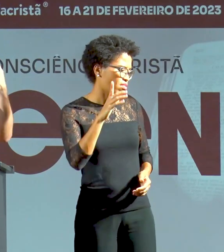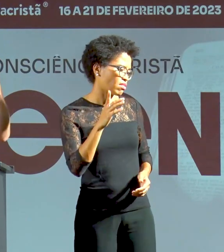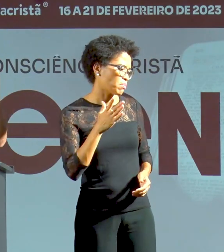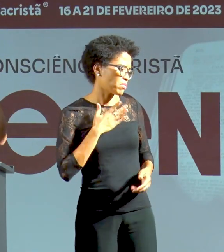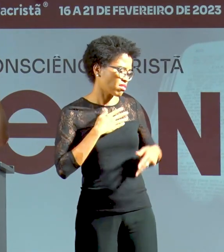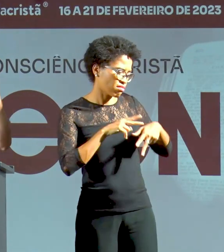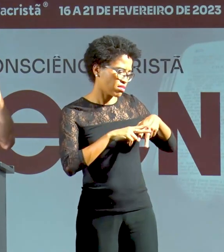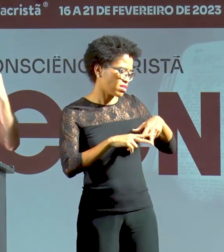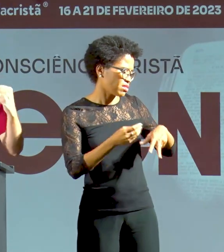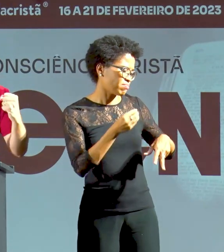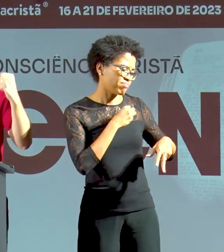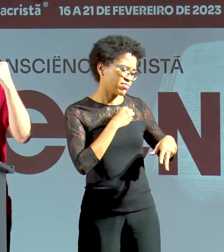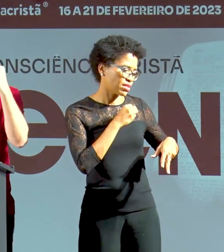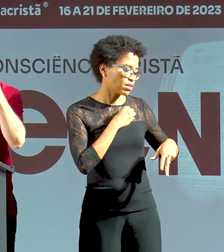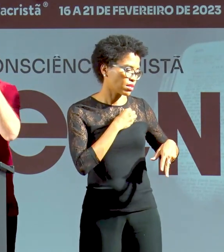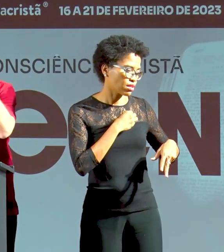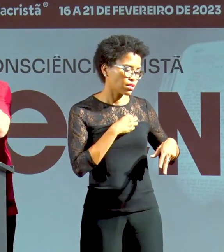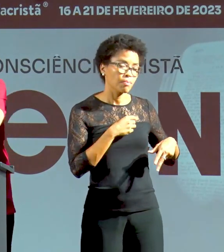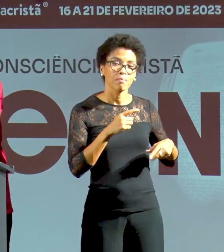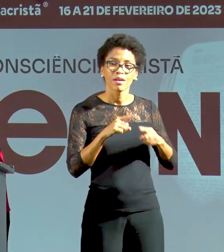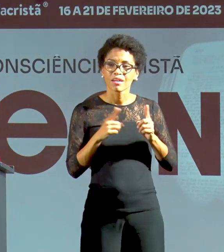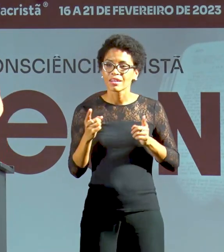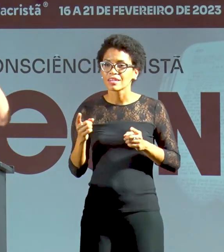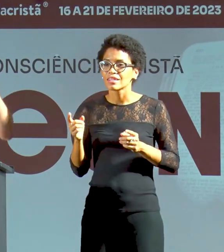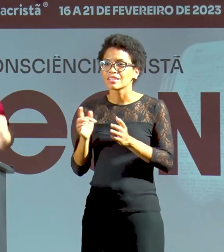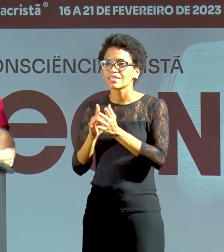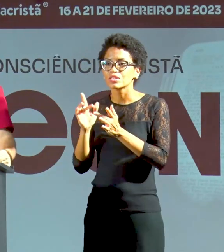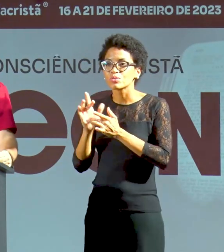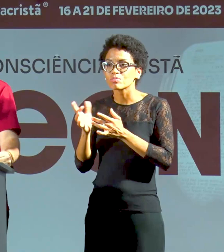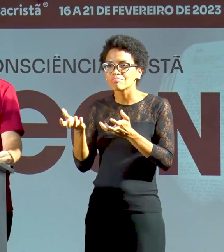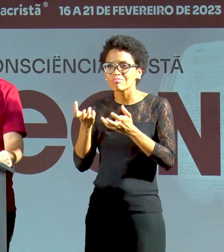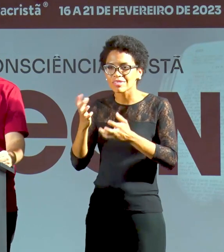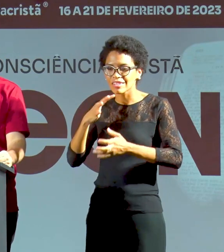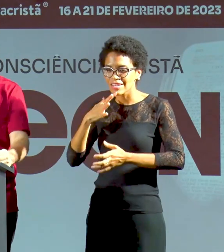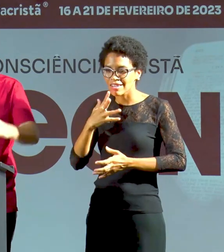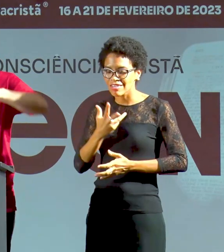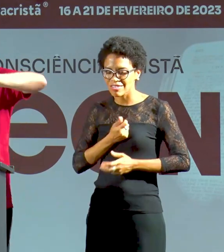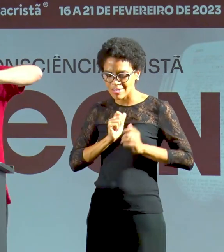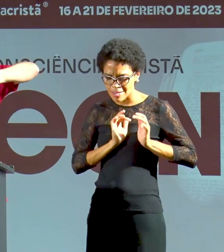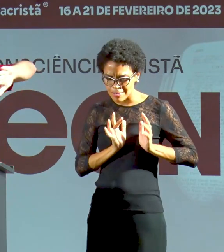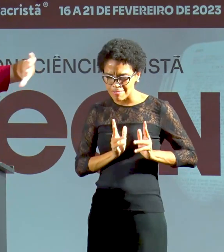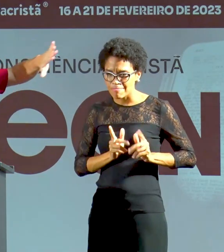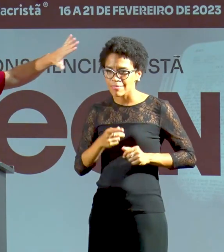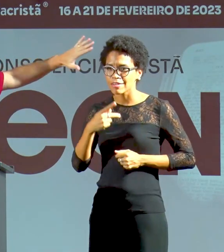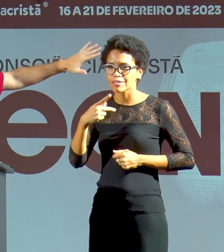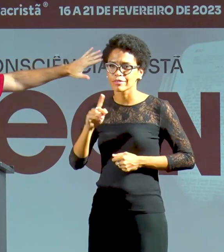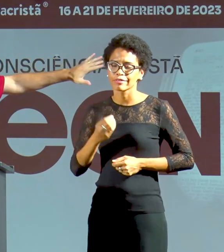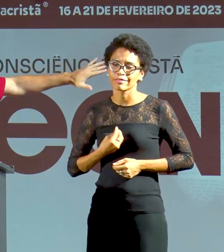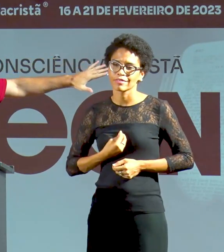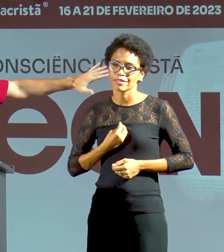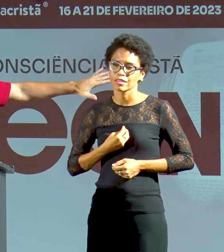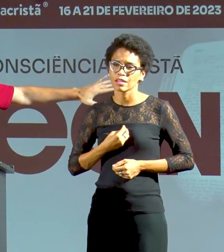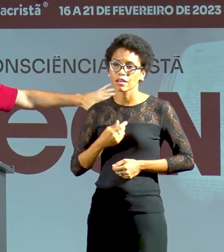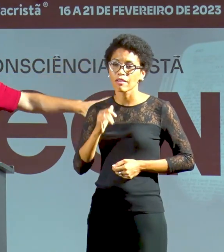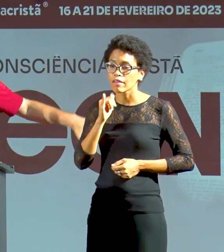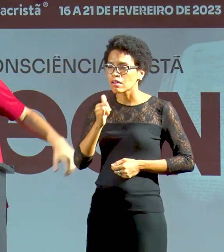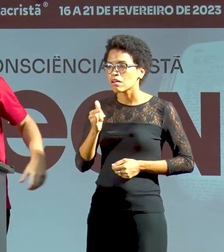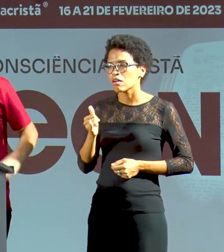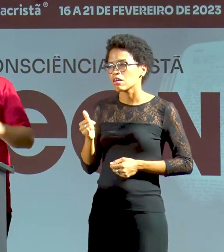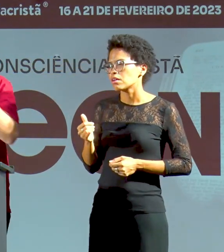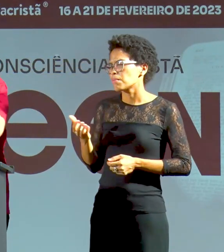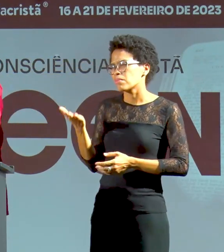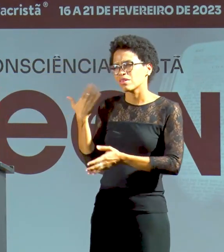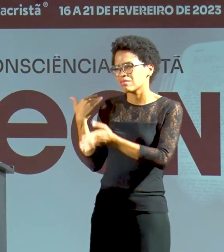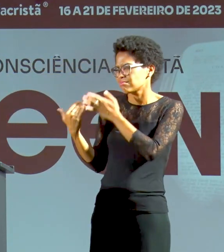sexualidade esse Jesus quer resgatar ele quer começar limpando você nessa noite e dizendo olha o que aconteceu para trás é passado